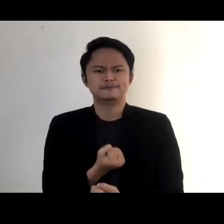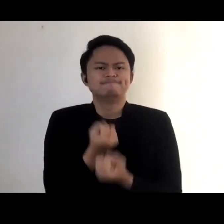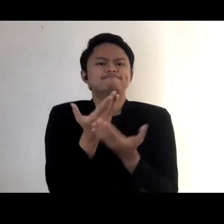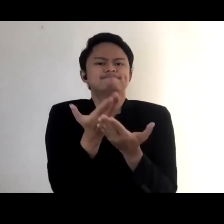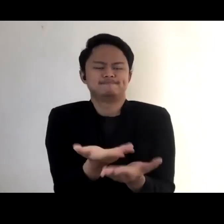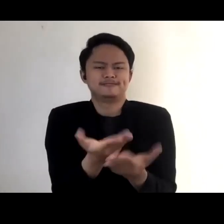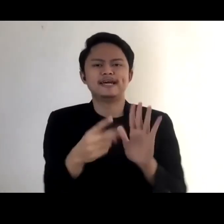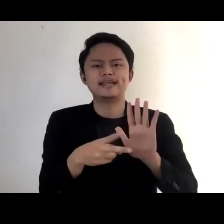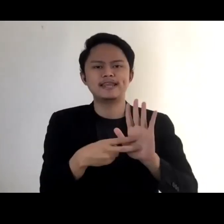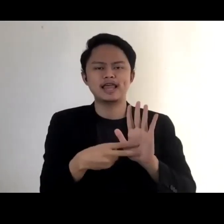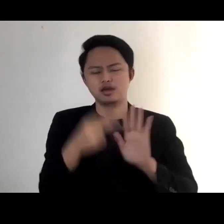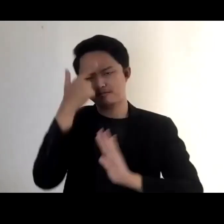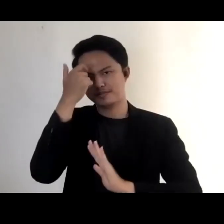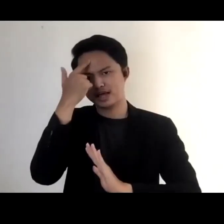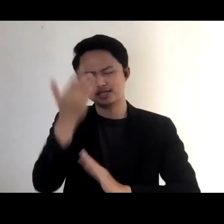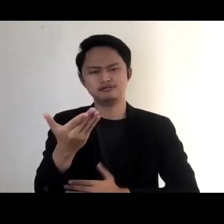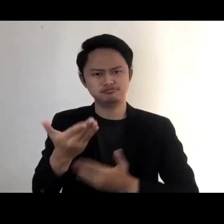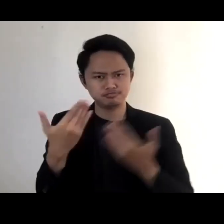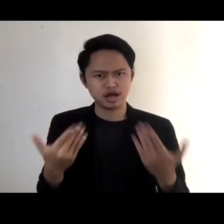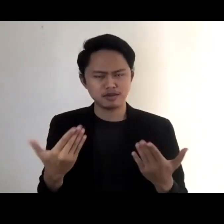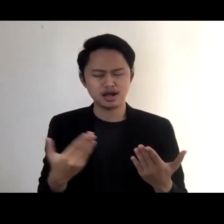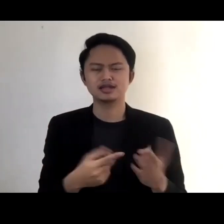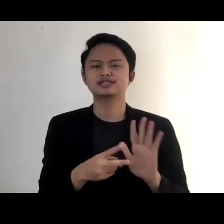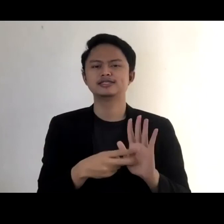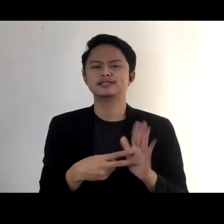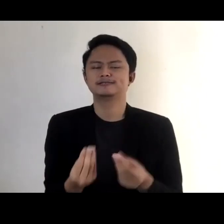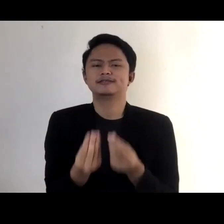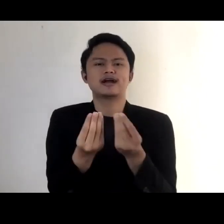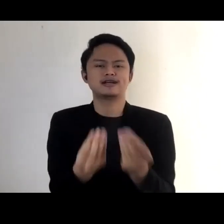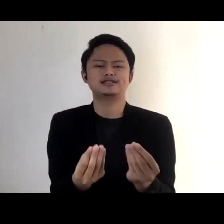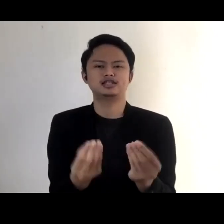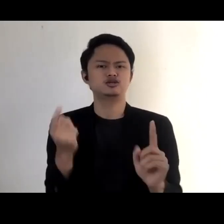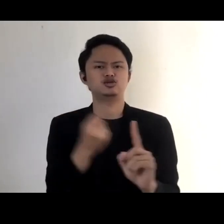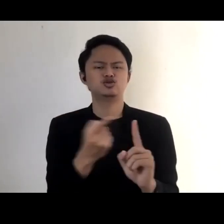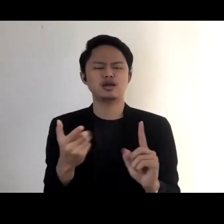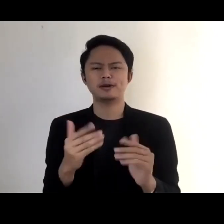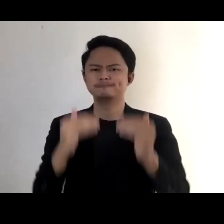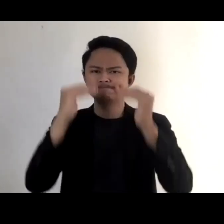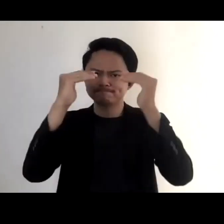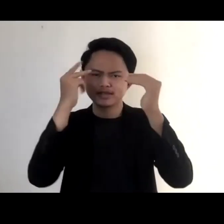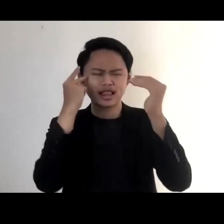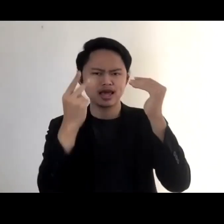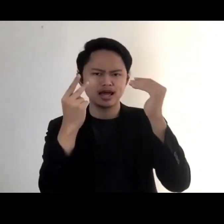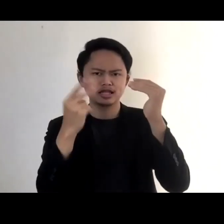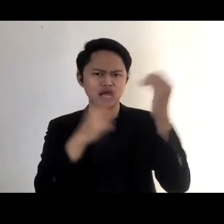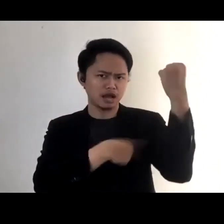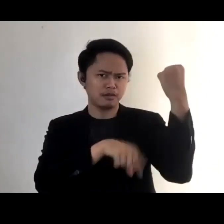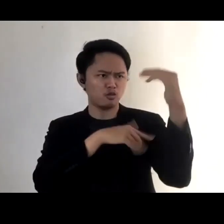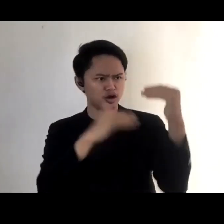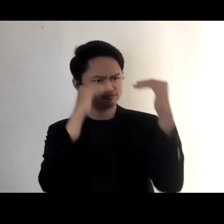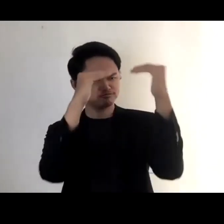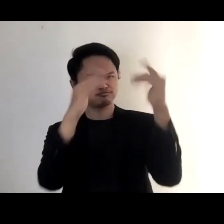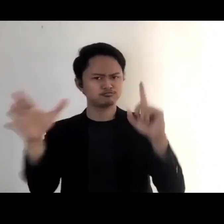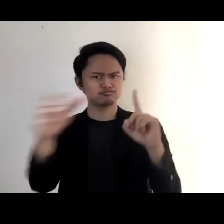terhadap pembelajaran yang mereka lakukan harus dilakukan untuk mengukur sampai sejauh mana anak-anak bisa